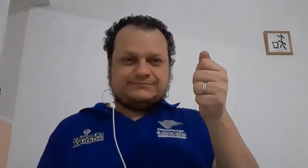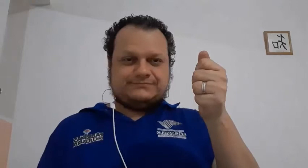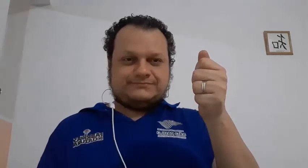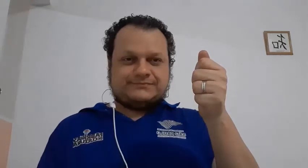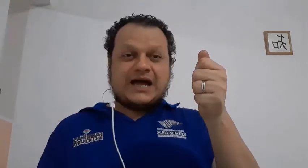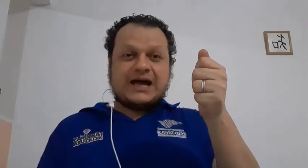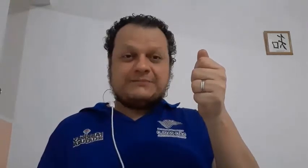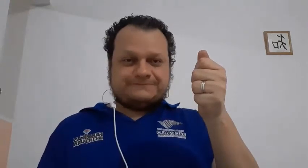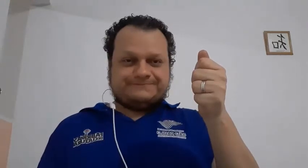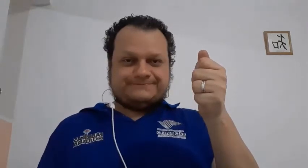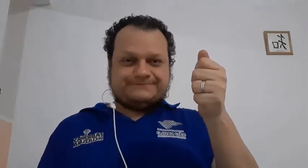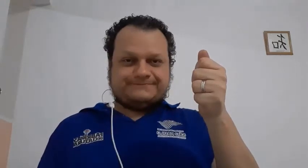A.